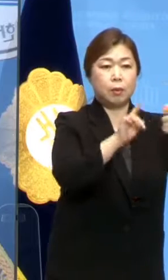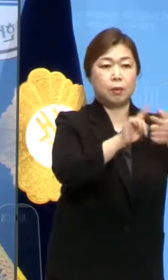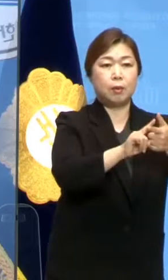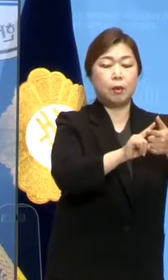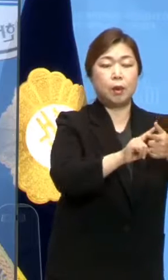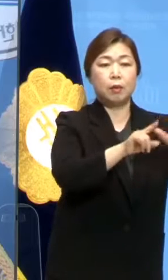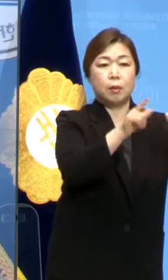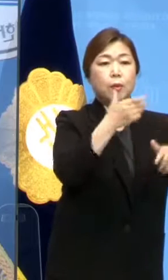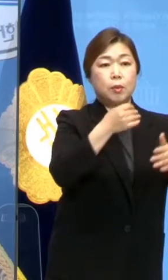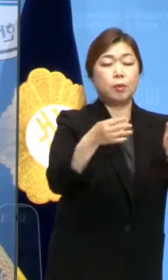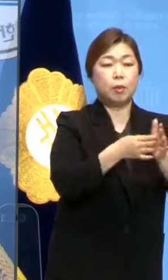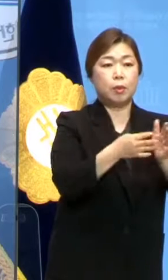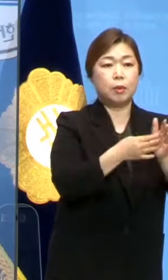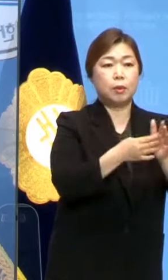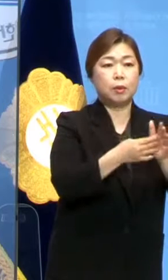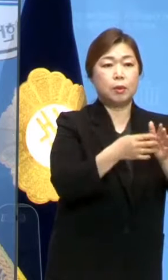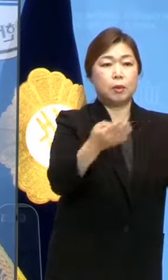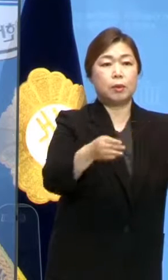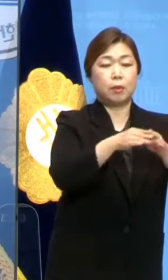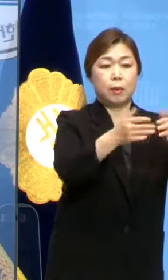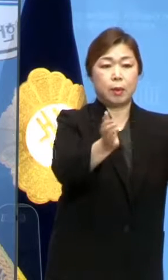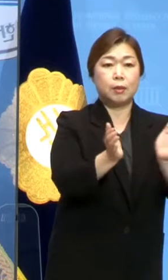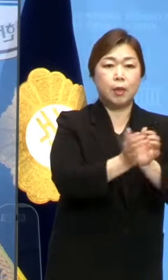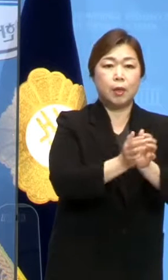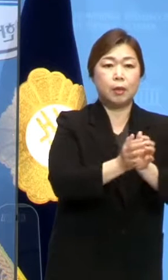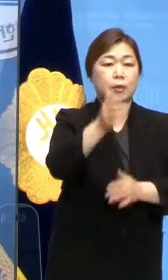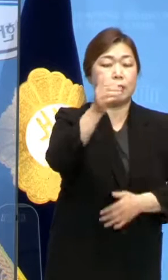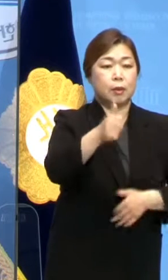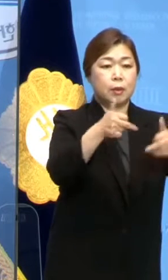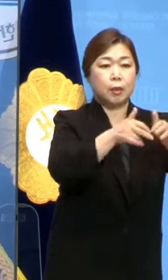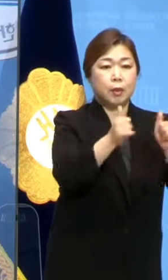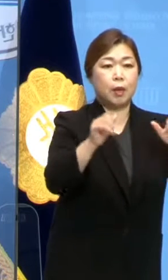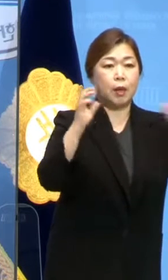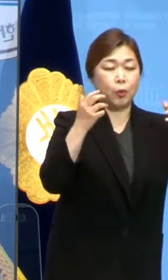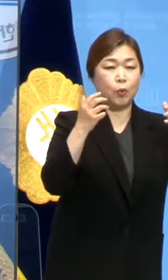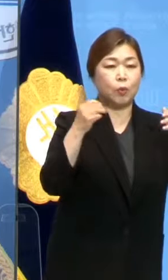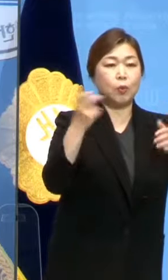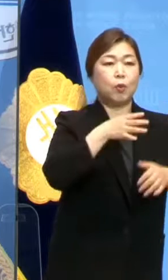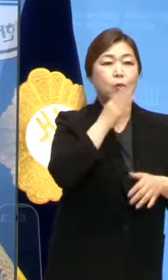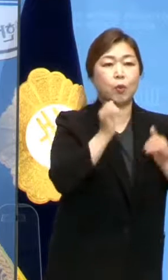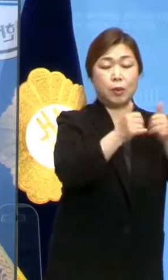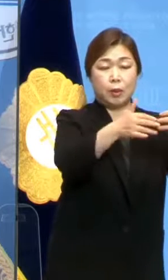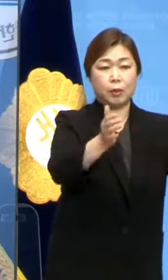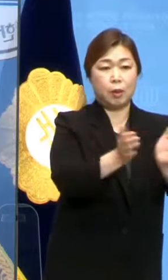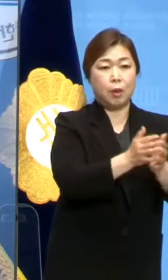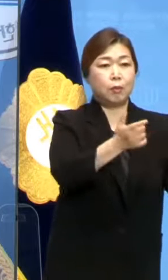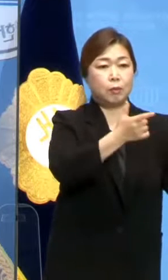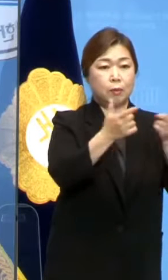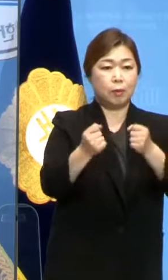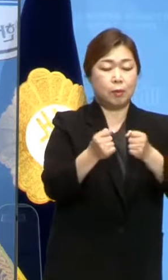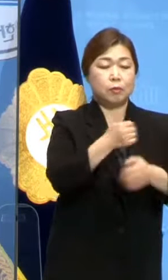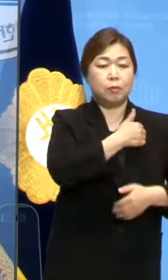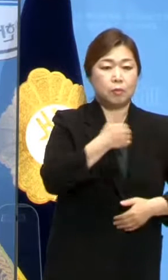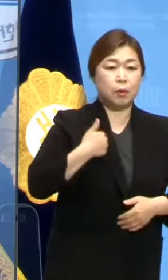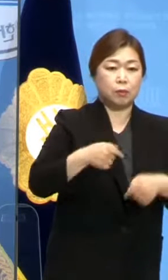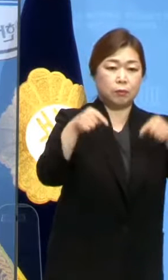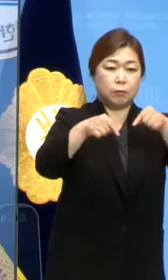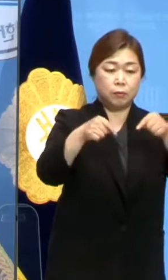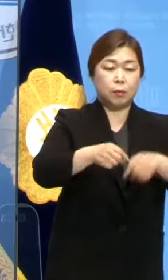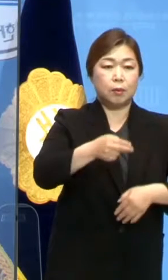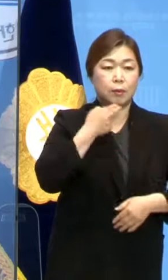사회복지법인 사회복지시설 단체 장애인 아동 노인 단체 등과의 충분한 협의없이